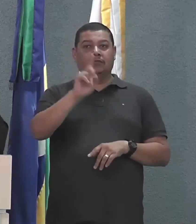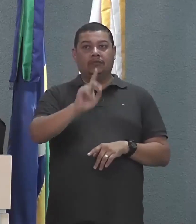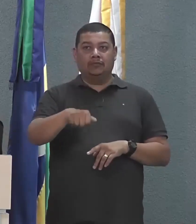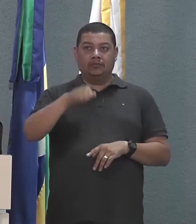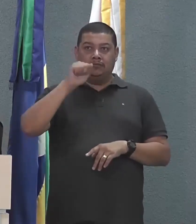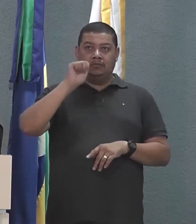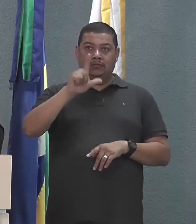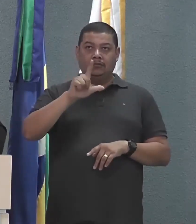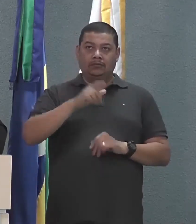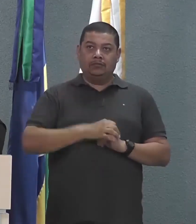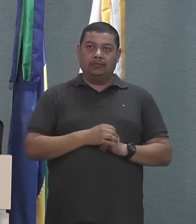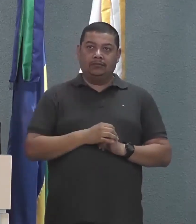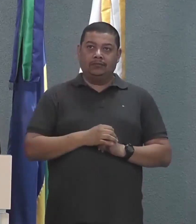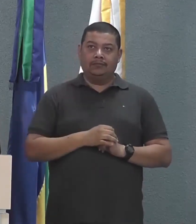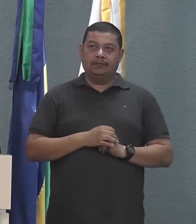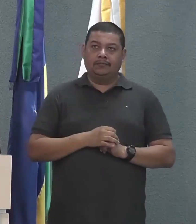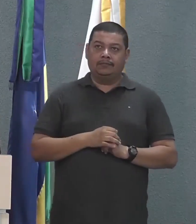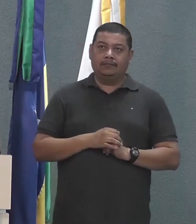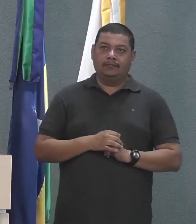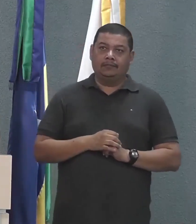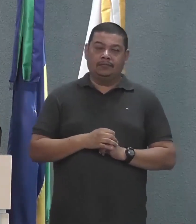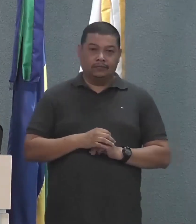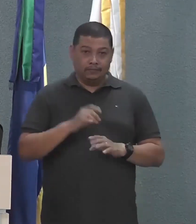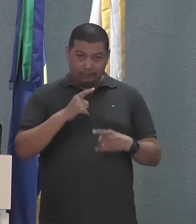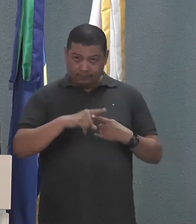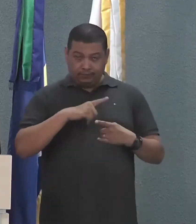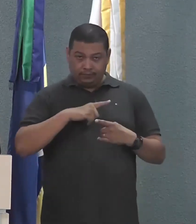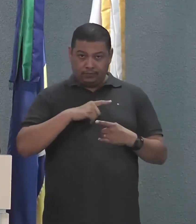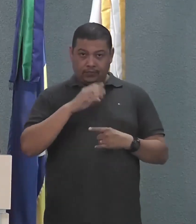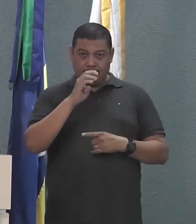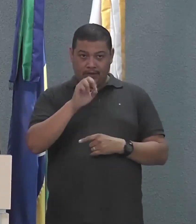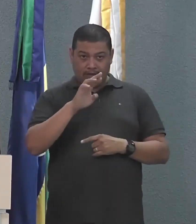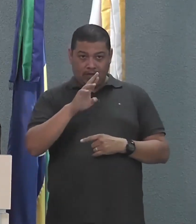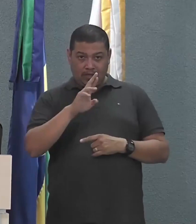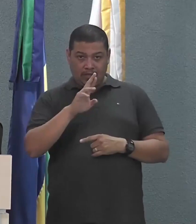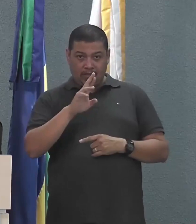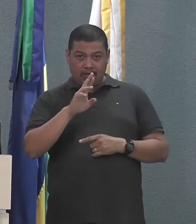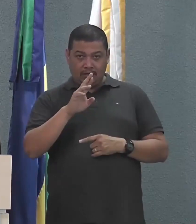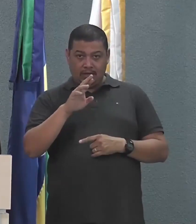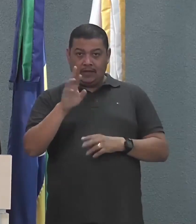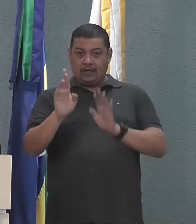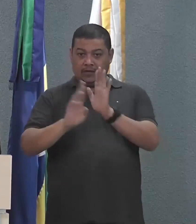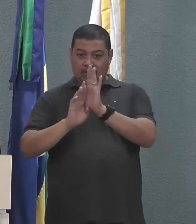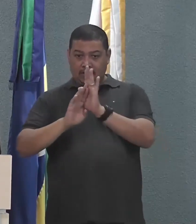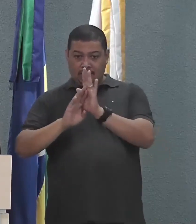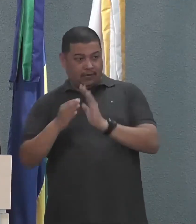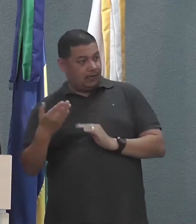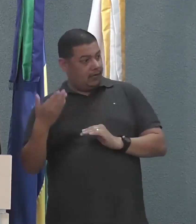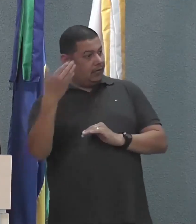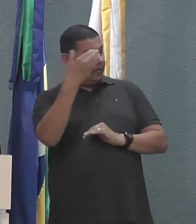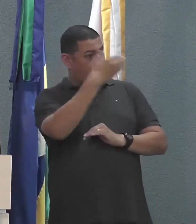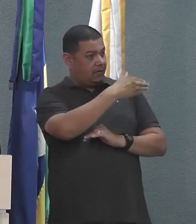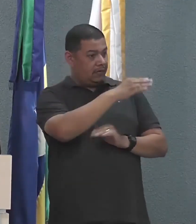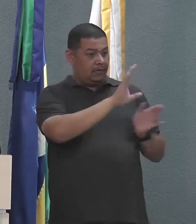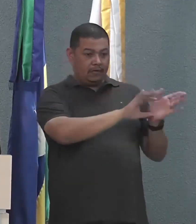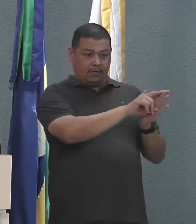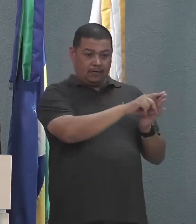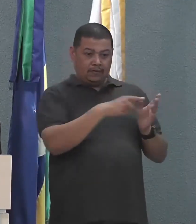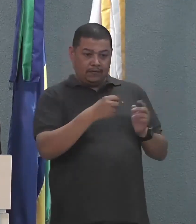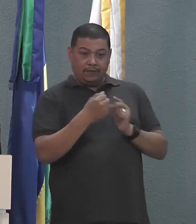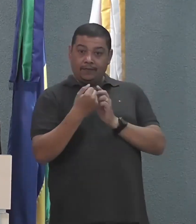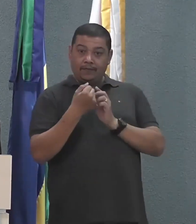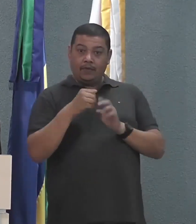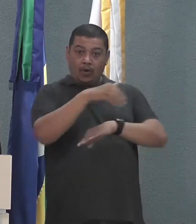fosse duplicada a BR Cacoal Riozinho. Mas nós sabemos que